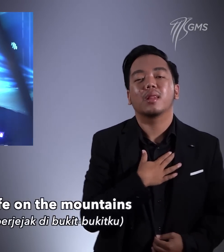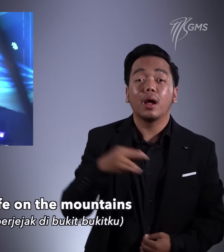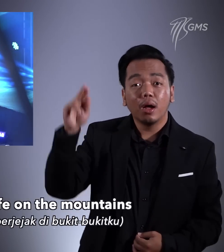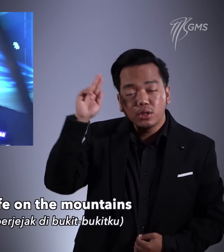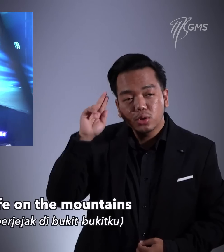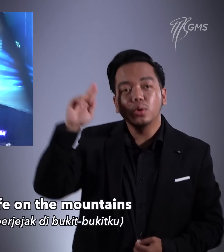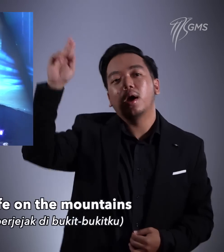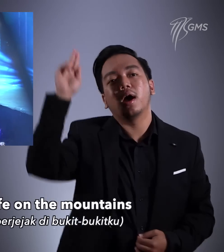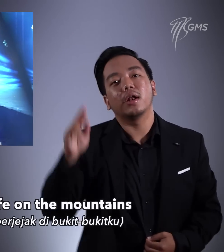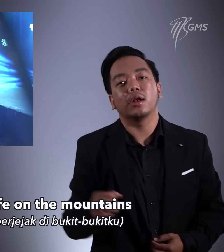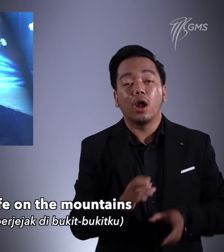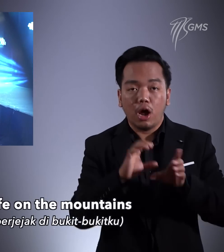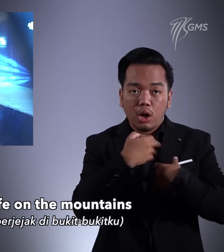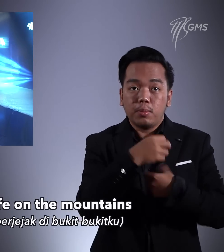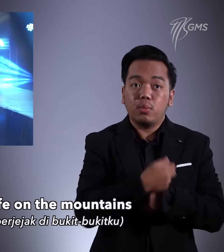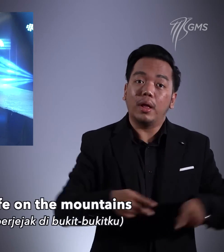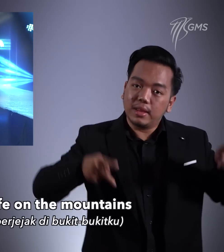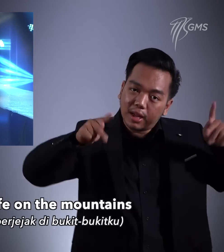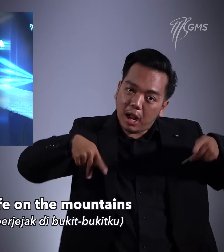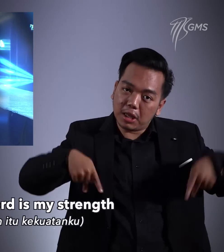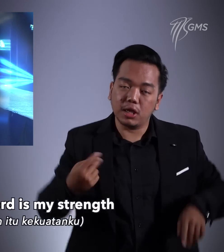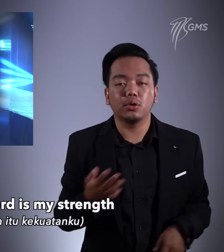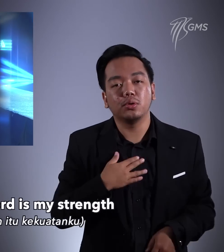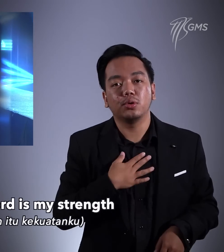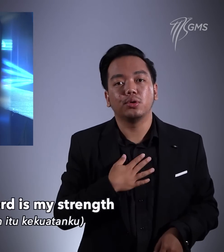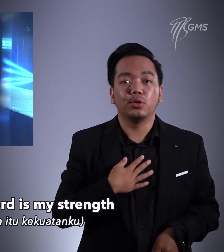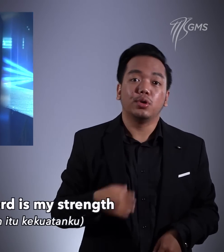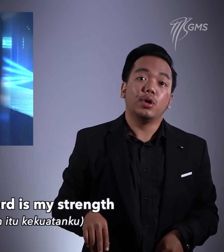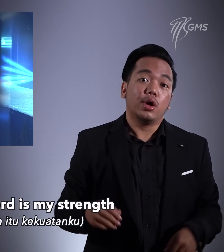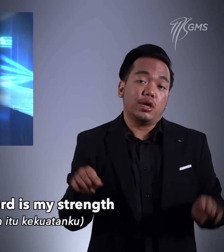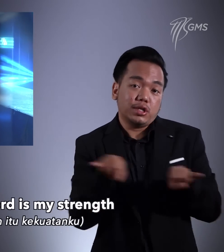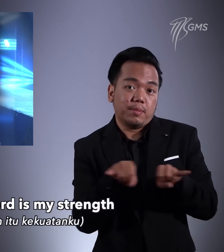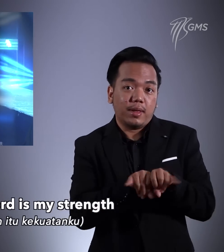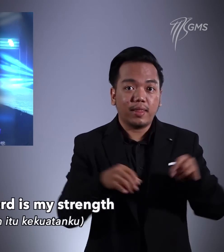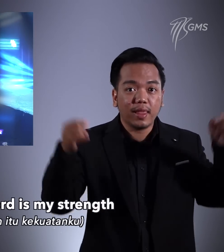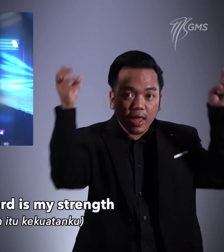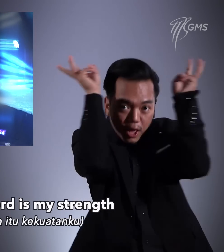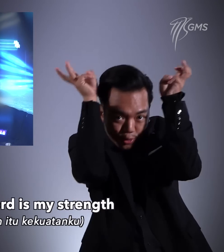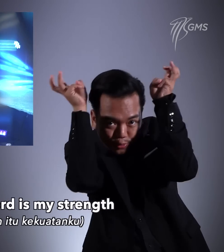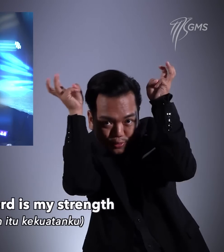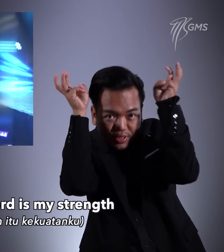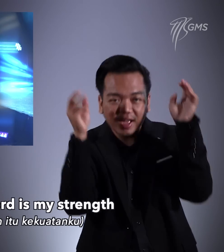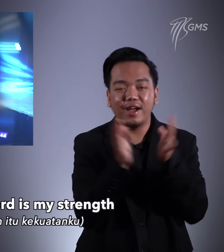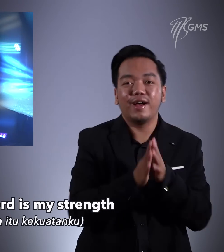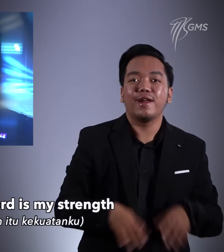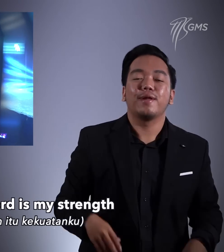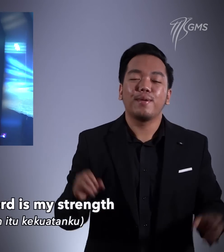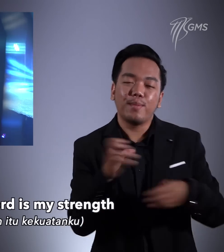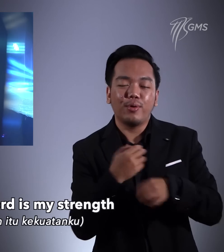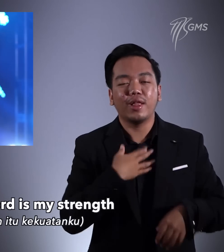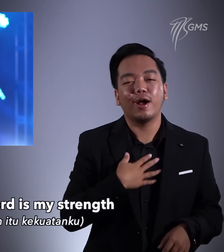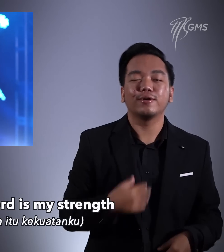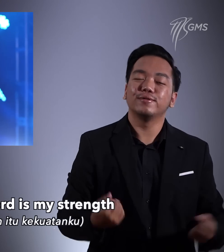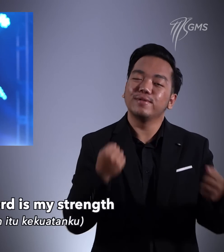strength. He makes me sure-footed as a deer and keeps me safe on the